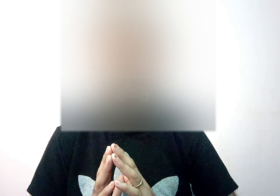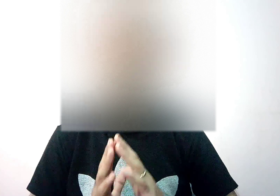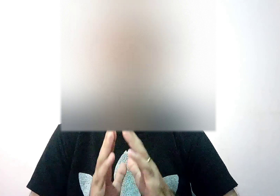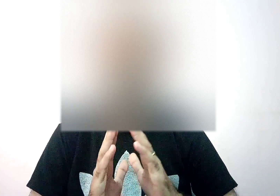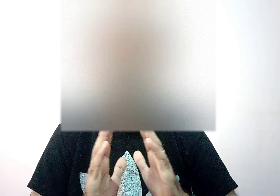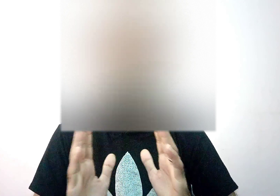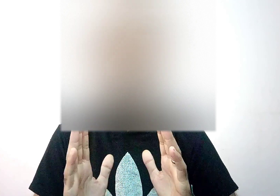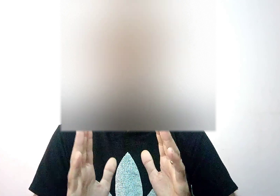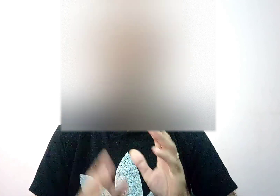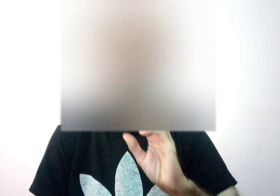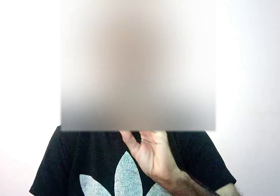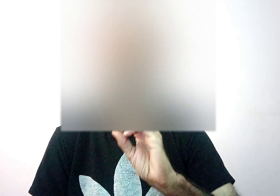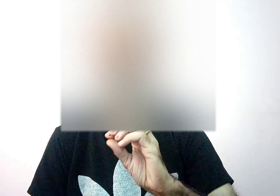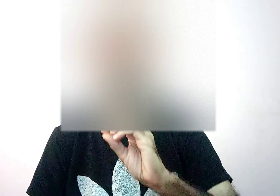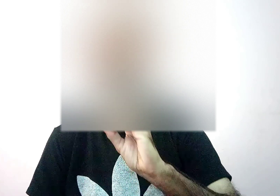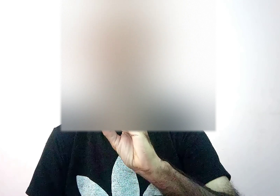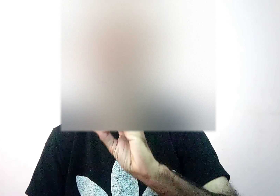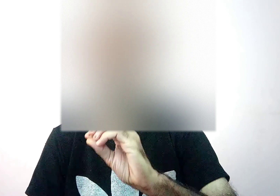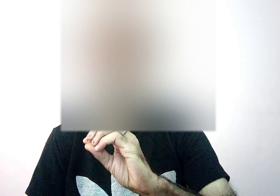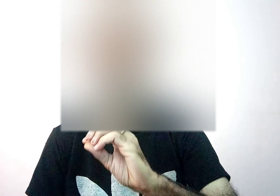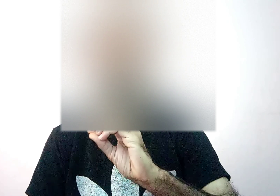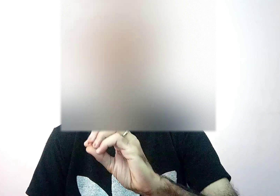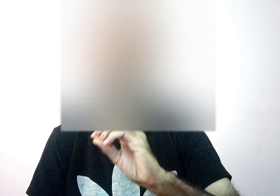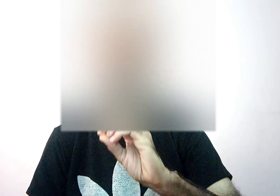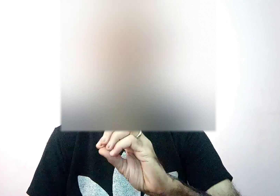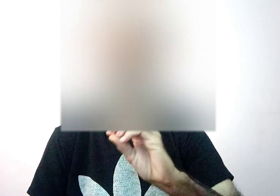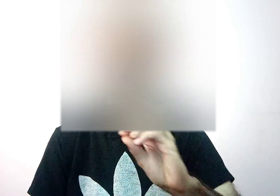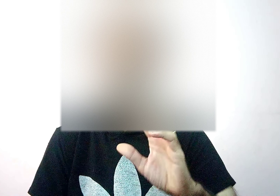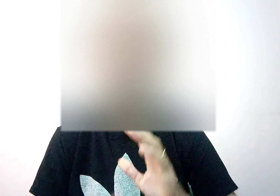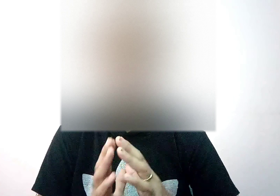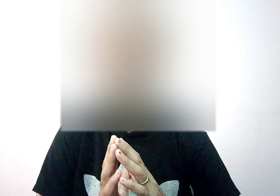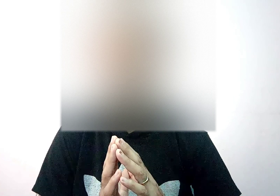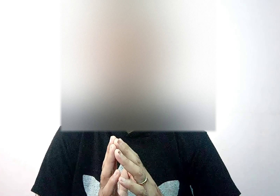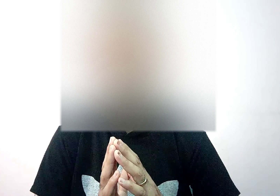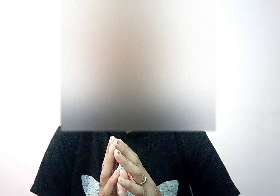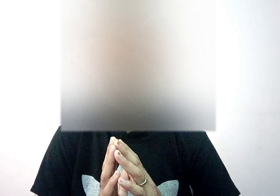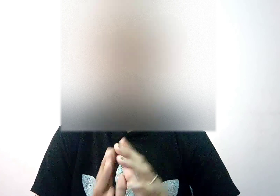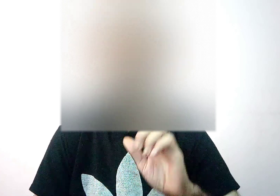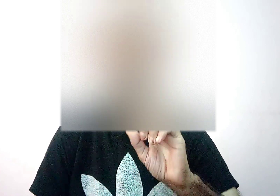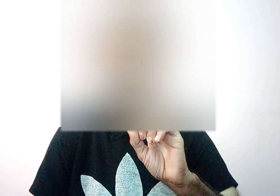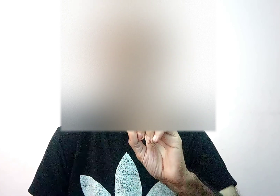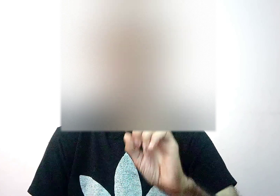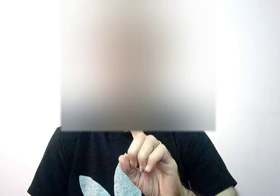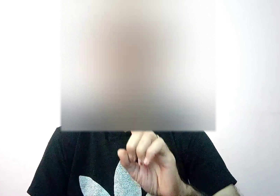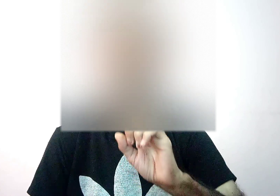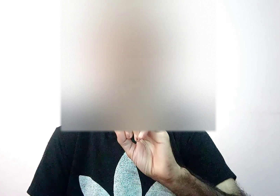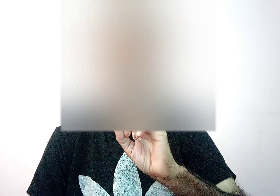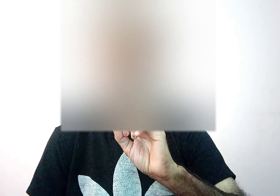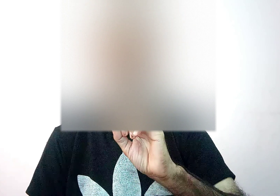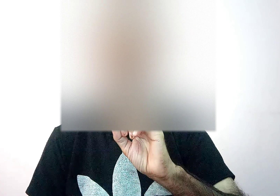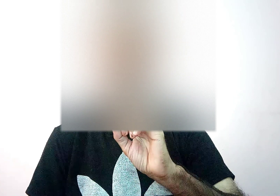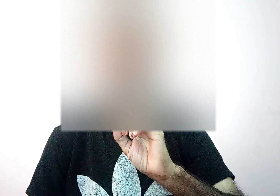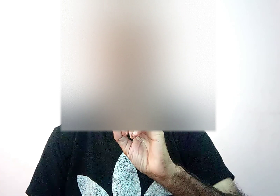ومش هنخضع للحكومة الأثيوبية لأي سبب من الأسباب، حتى لو كان